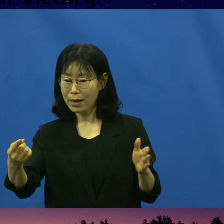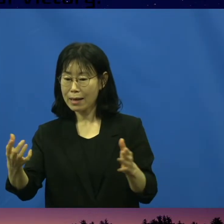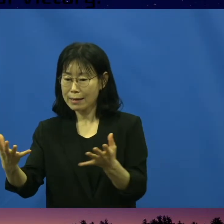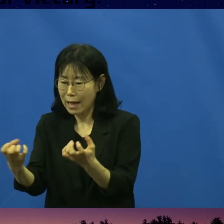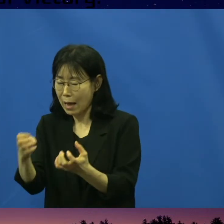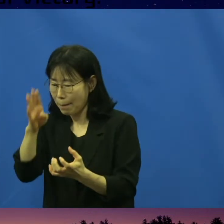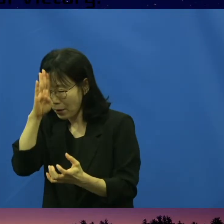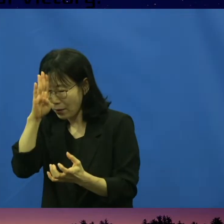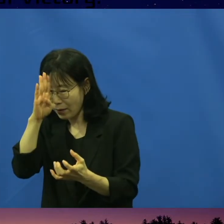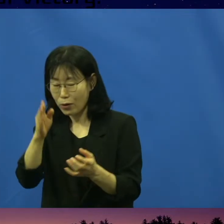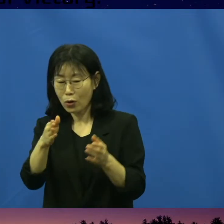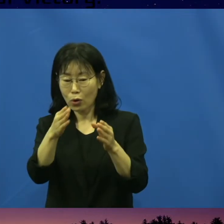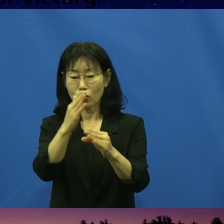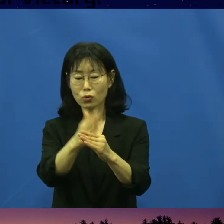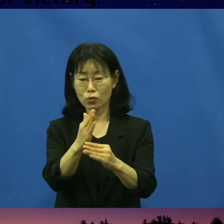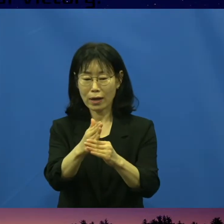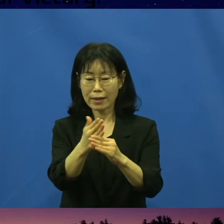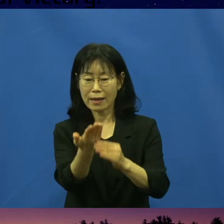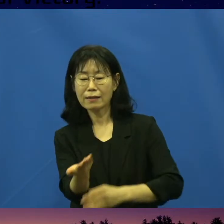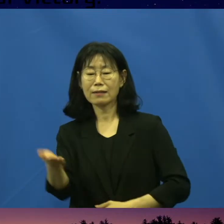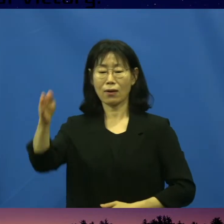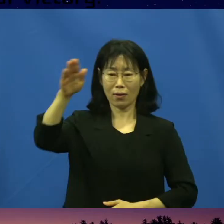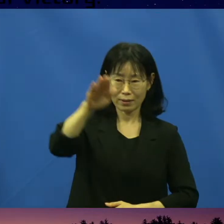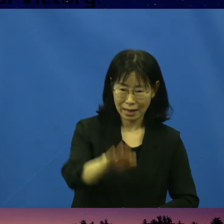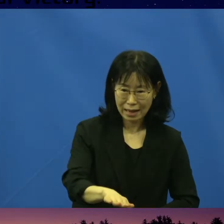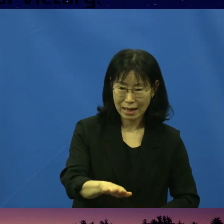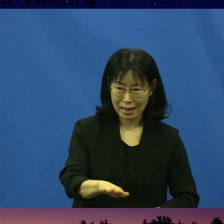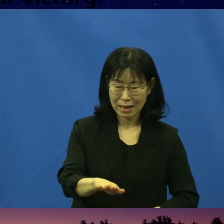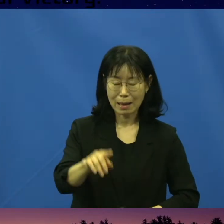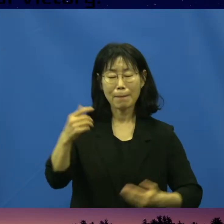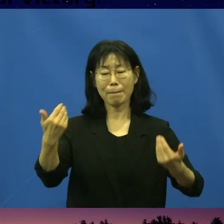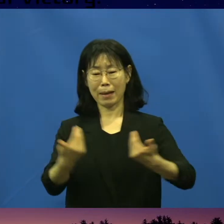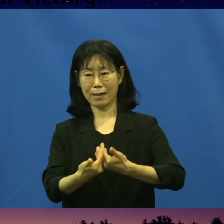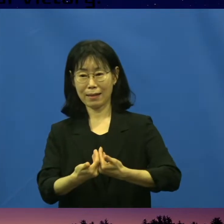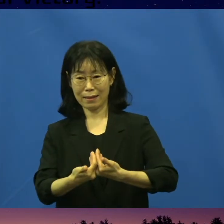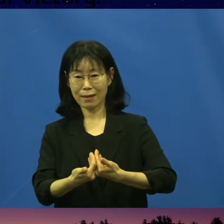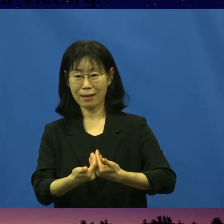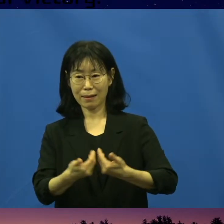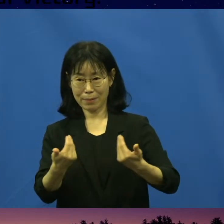용사들은 but 그러나 나병 환자.